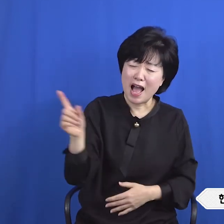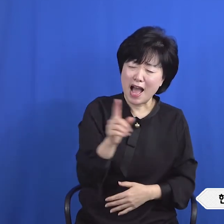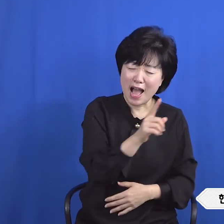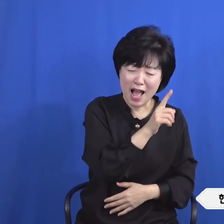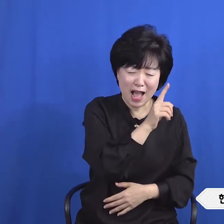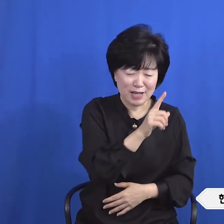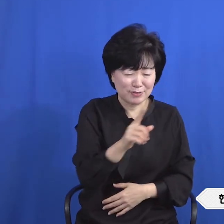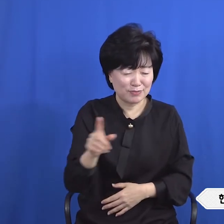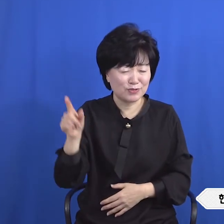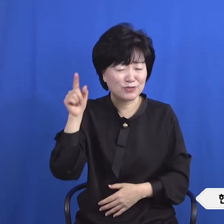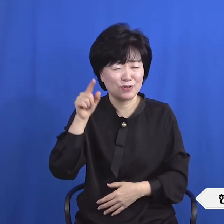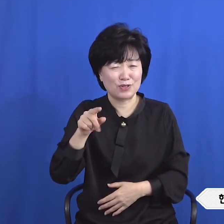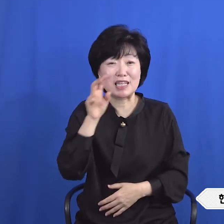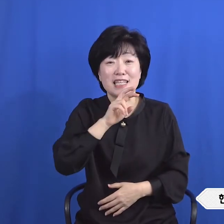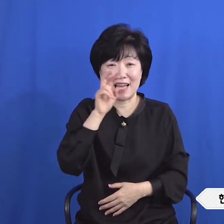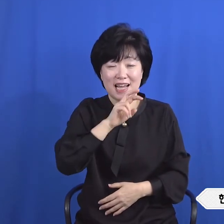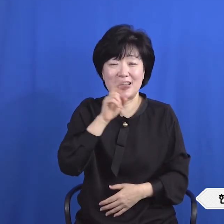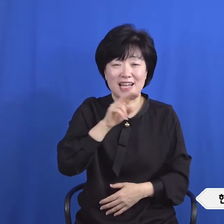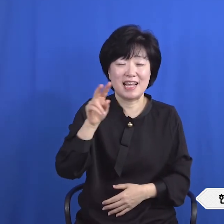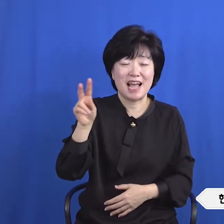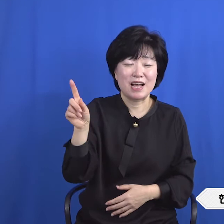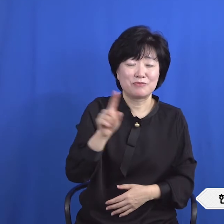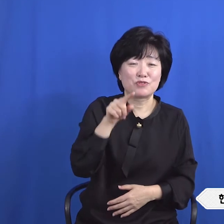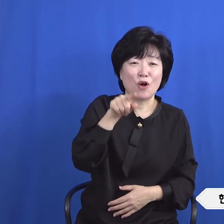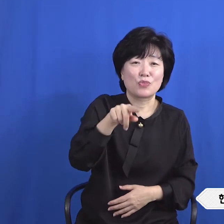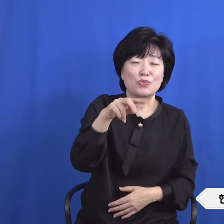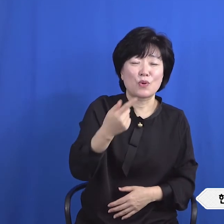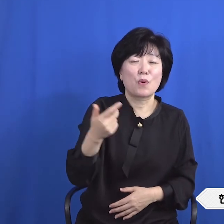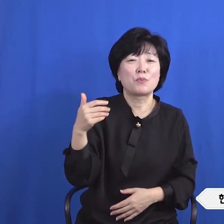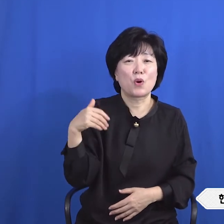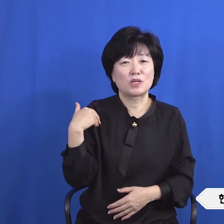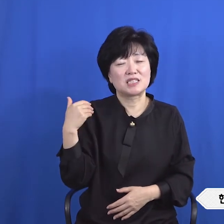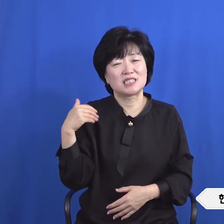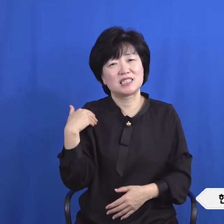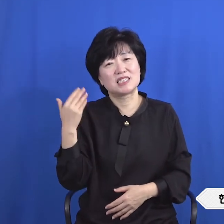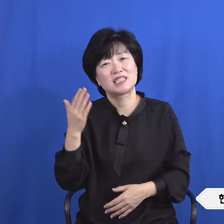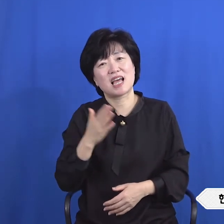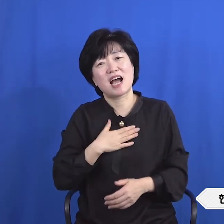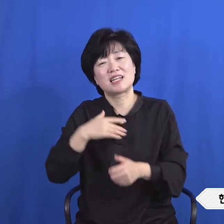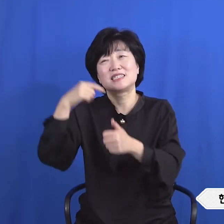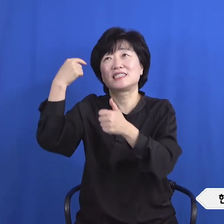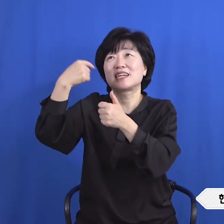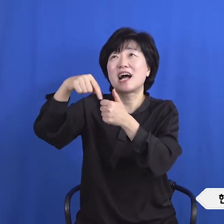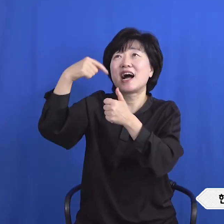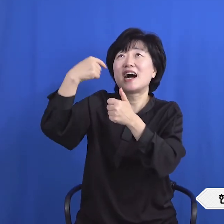아무것도 모르니 나를